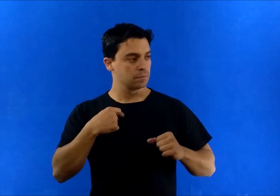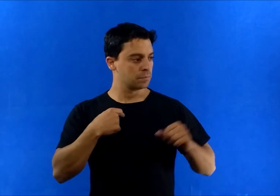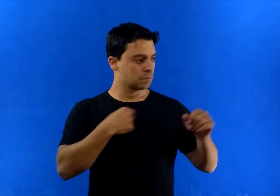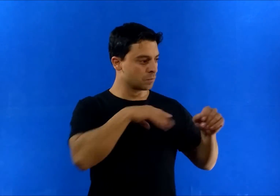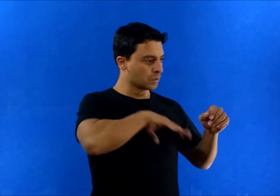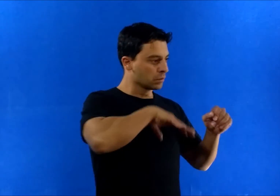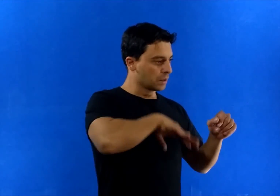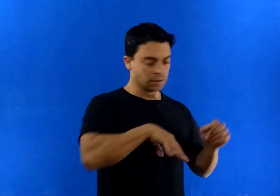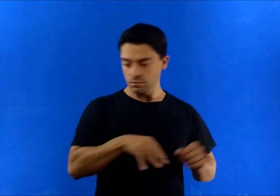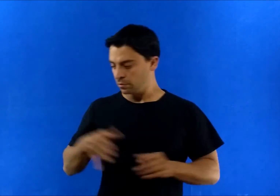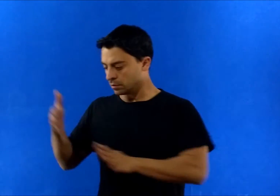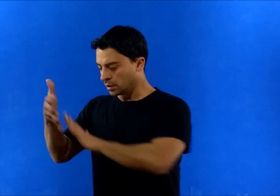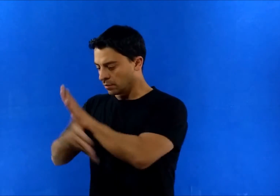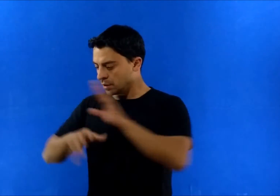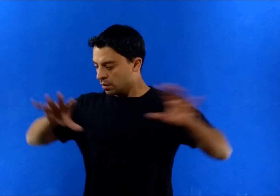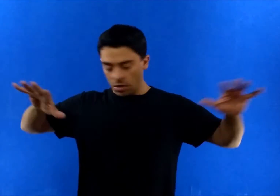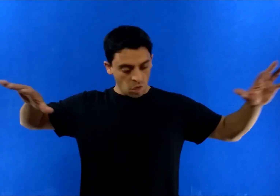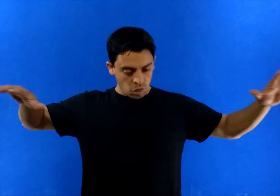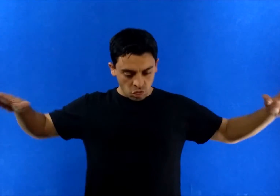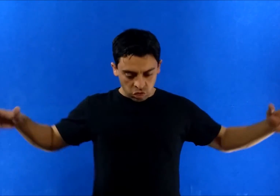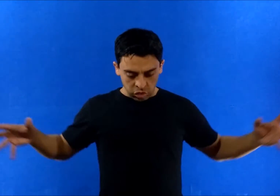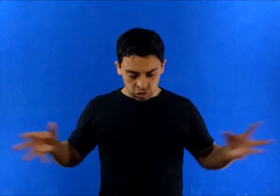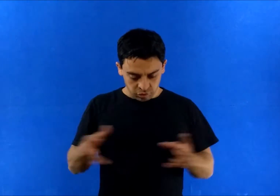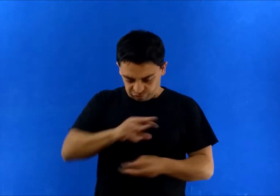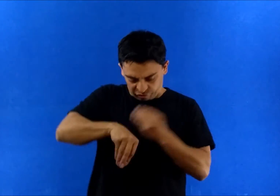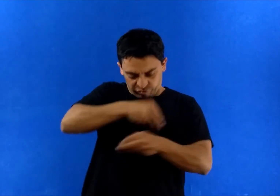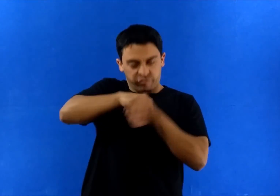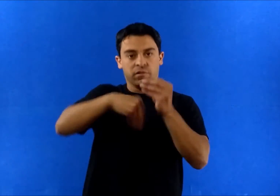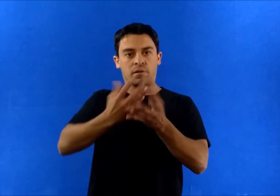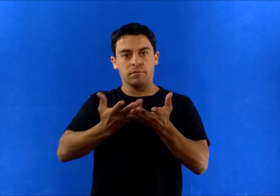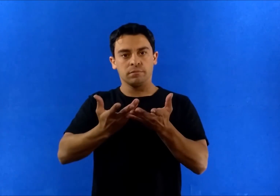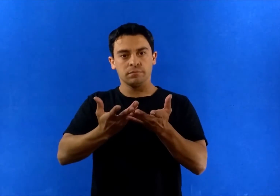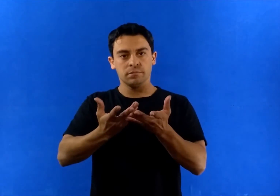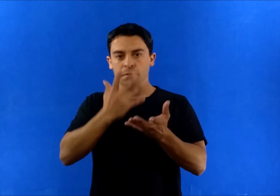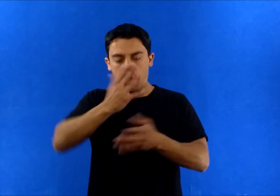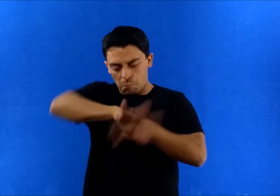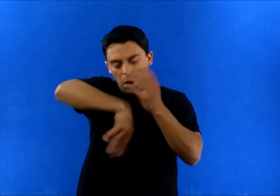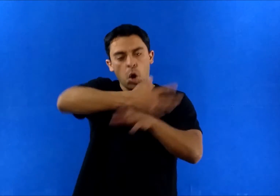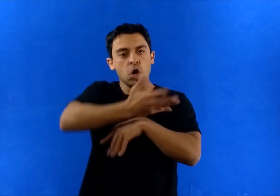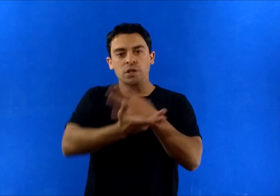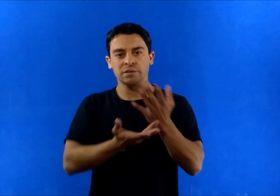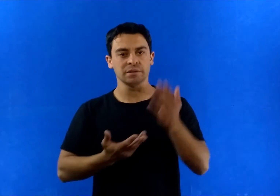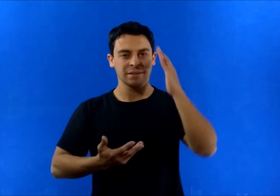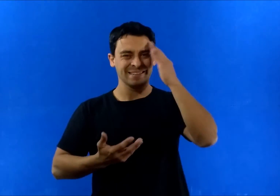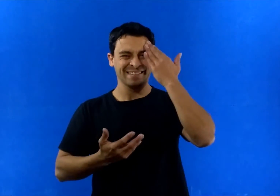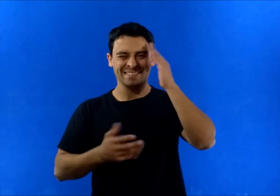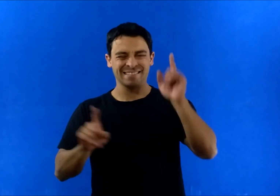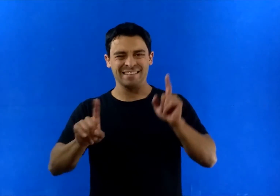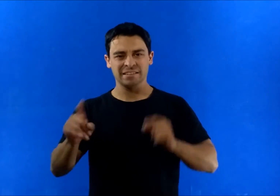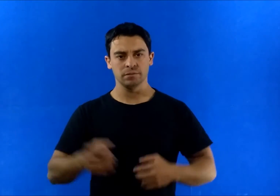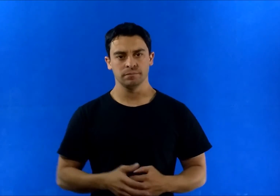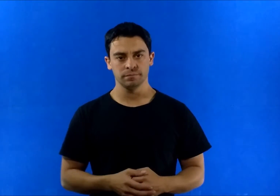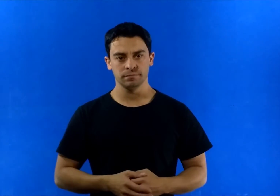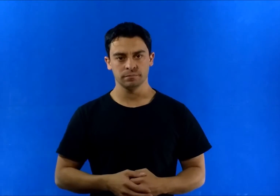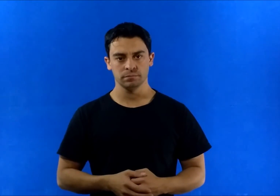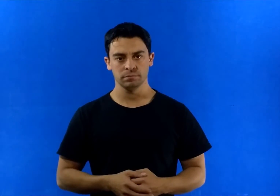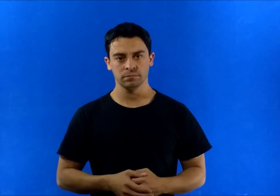exemplo, o português e Libras. Se eu misturar as duas línguas, juntar elas, fica bagunçado, não consegue